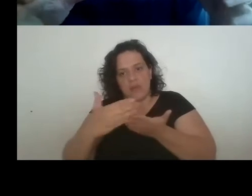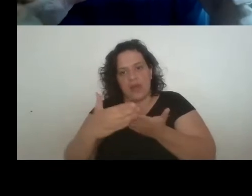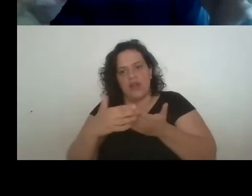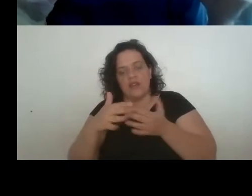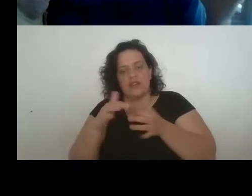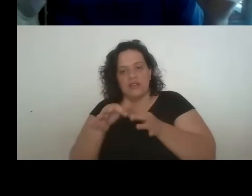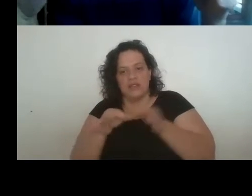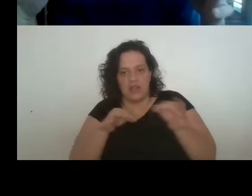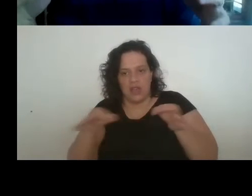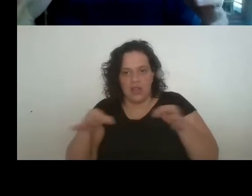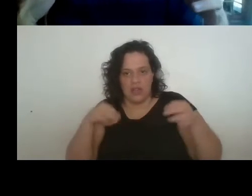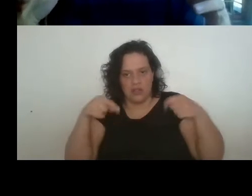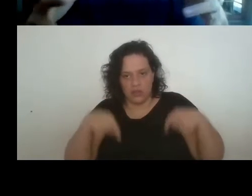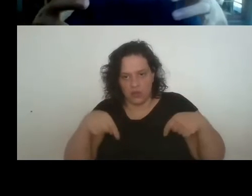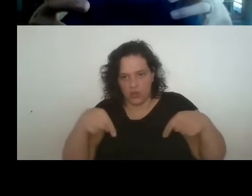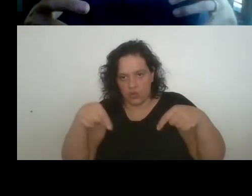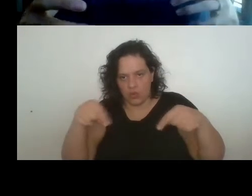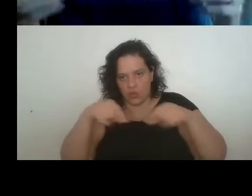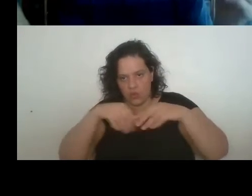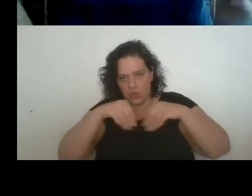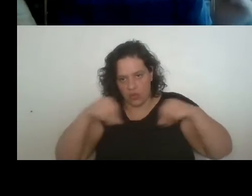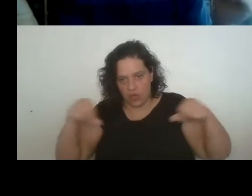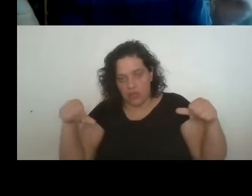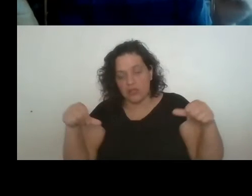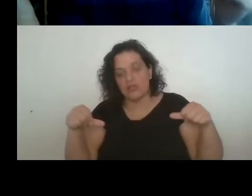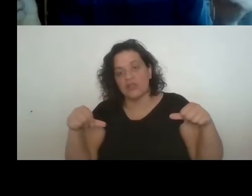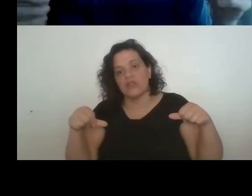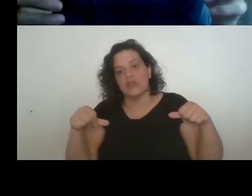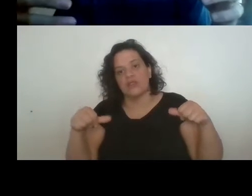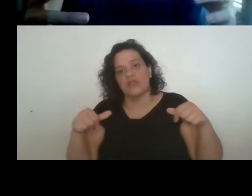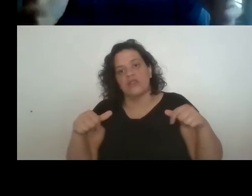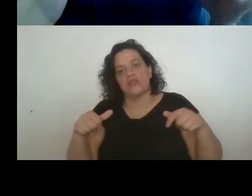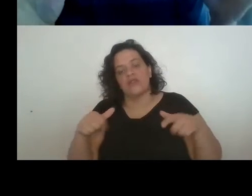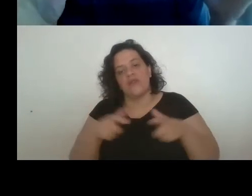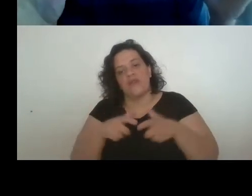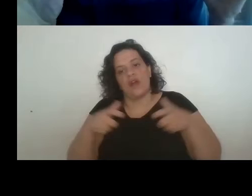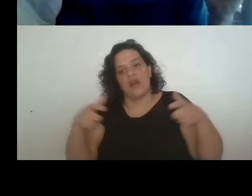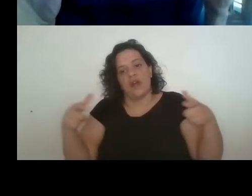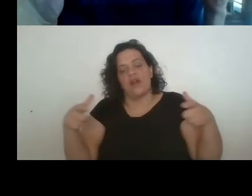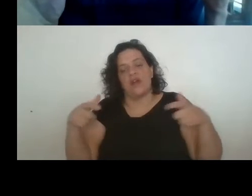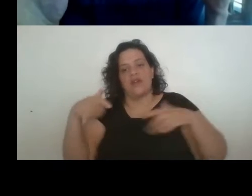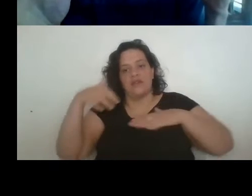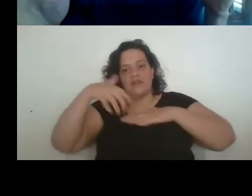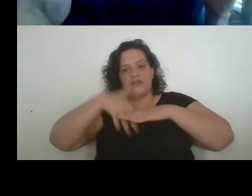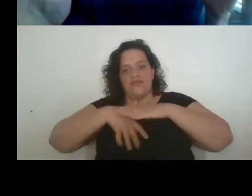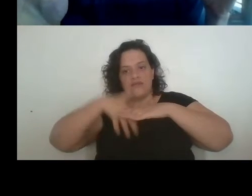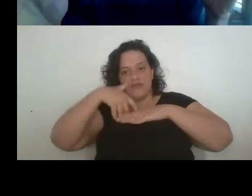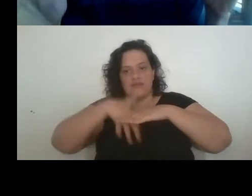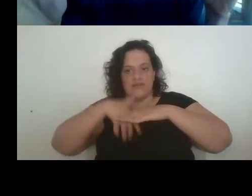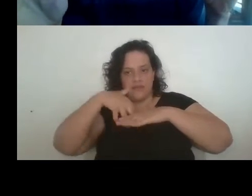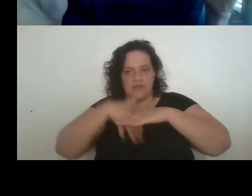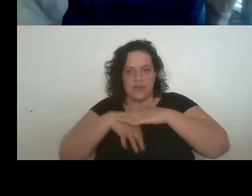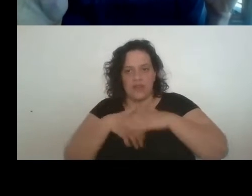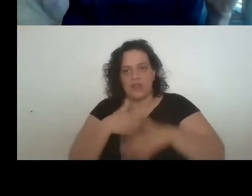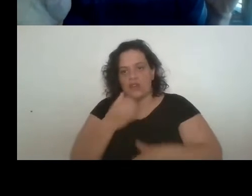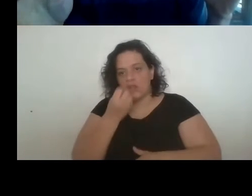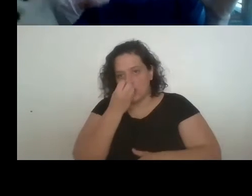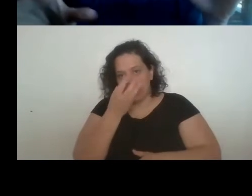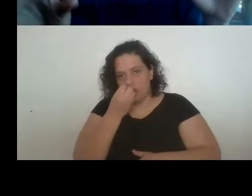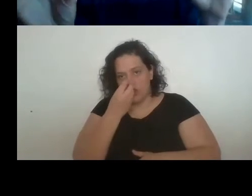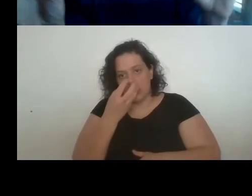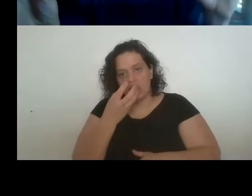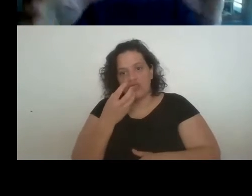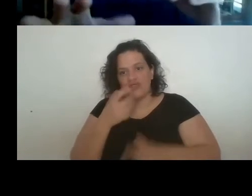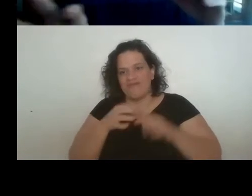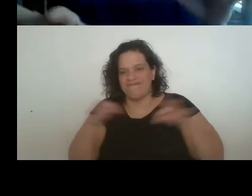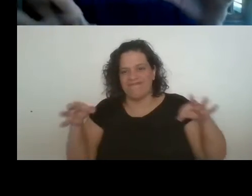solo, elas vão aumentando a capacidade de infiltração. Então, a gente vai dimensionar esse jardim para a pior situação, que